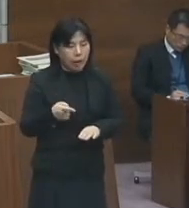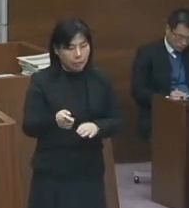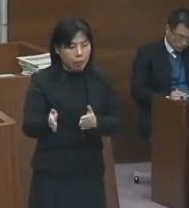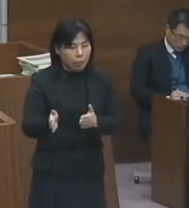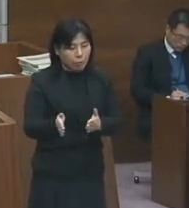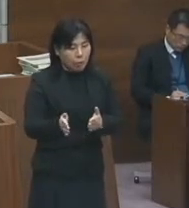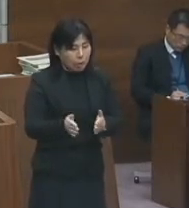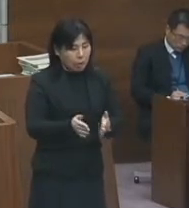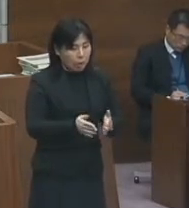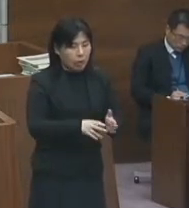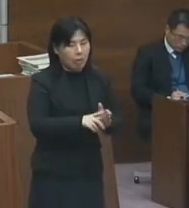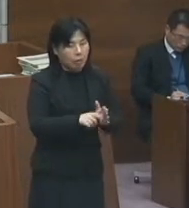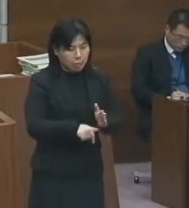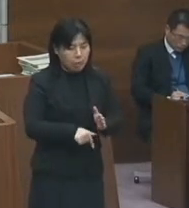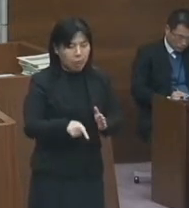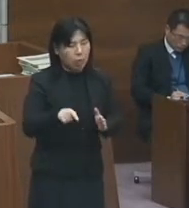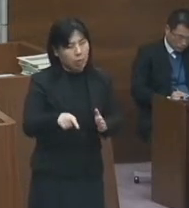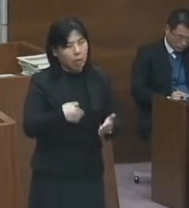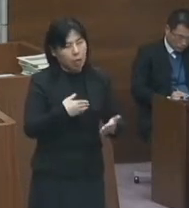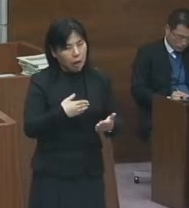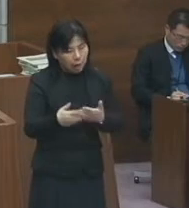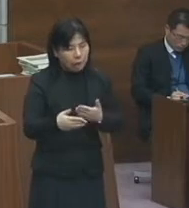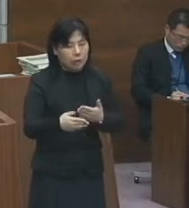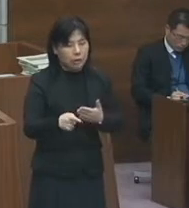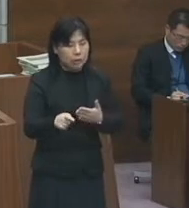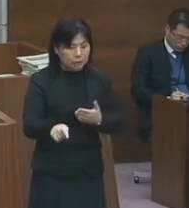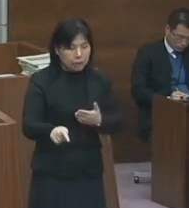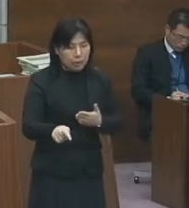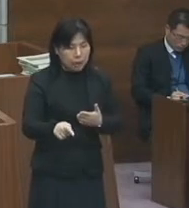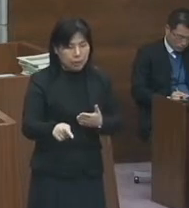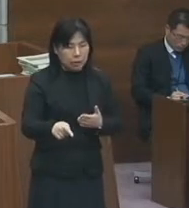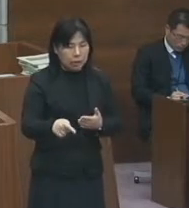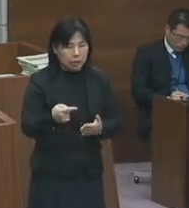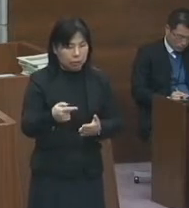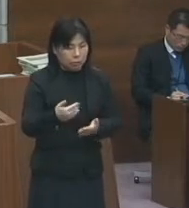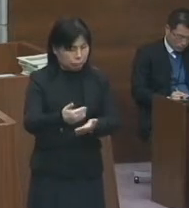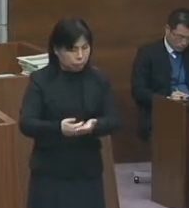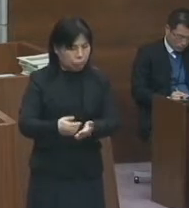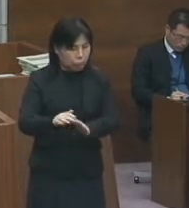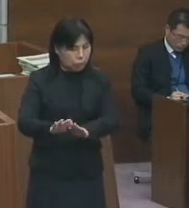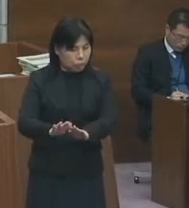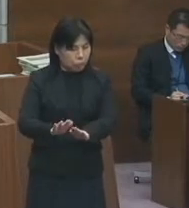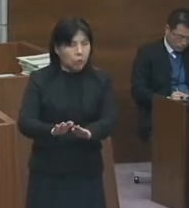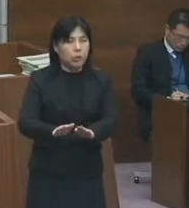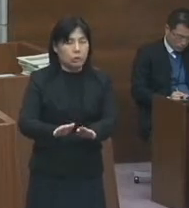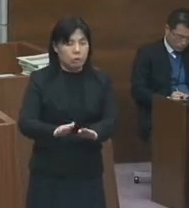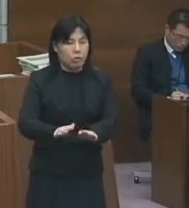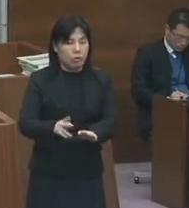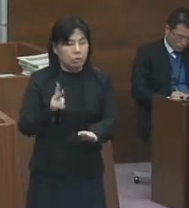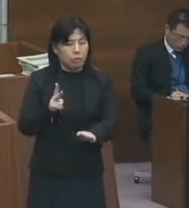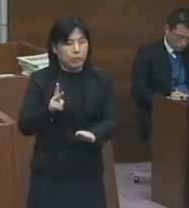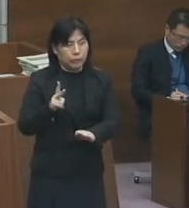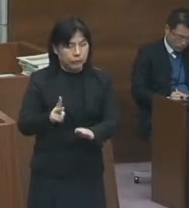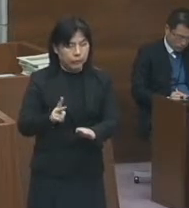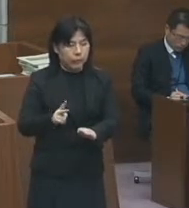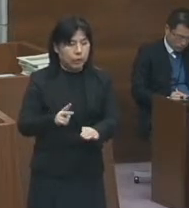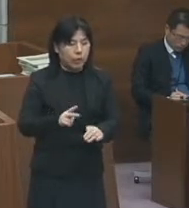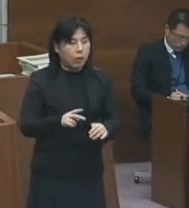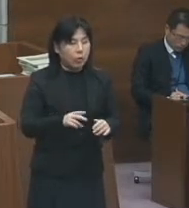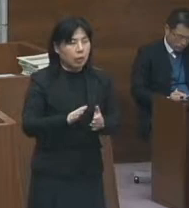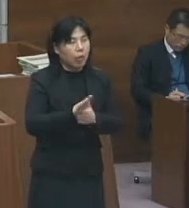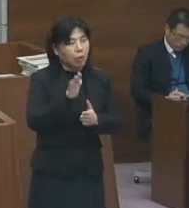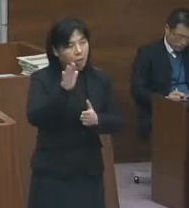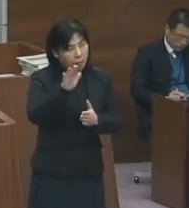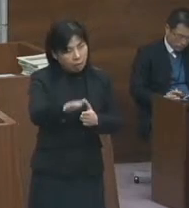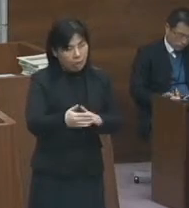際に、明確な意図を持って残されたものと推察されますが、ことは今後の本市のま